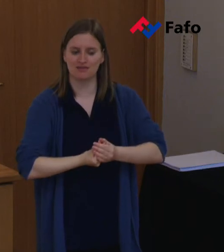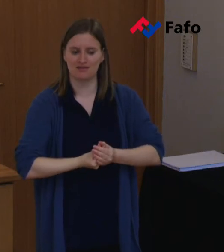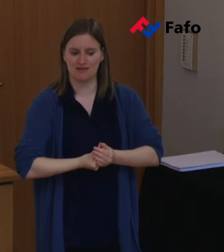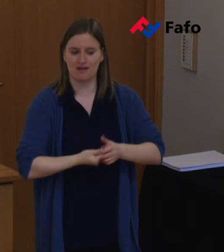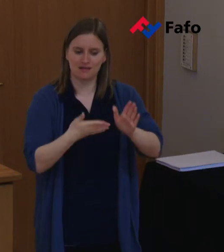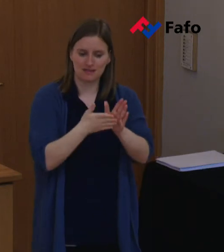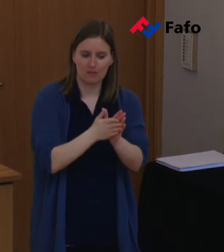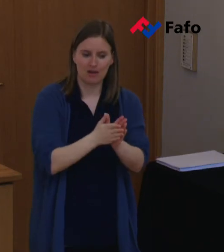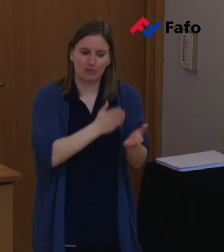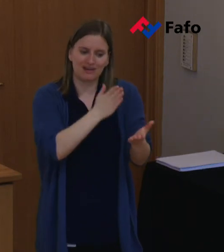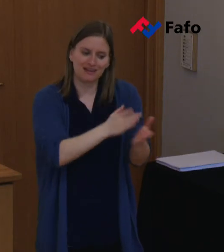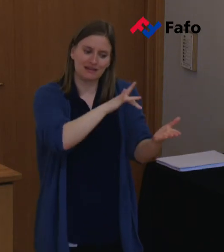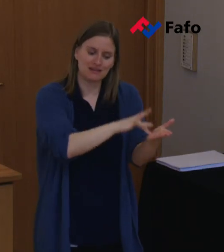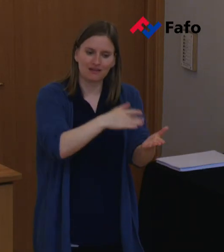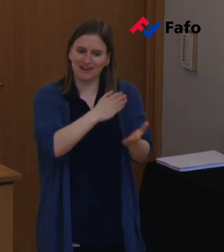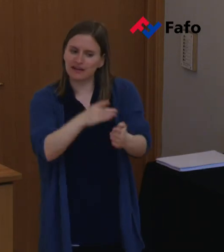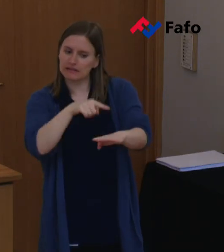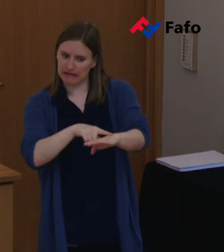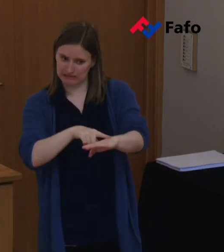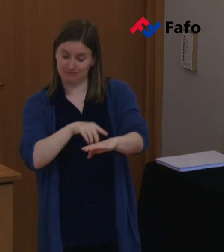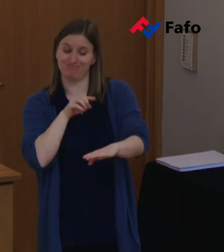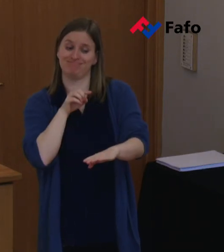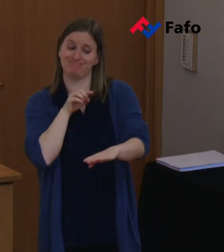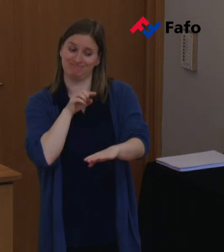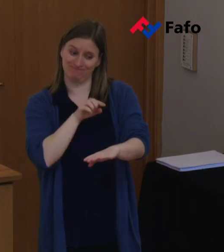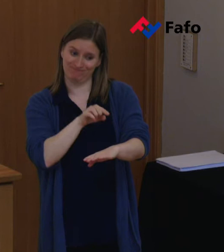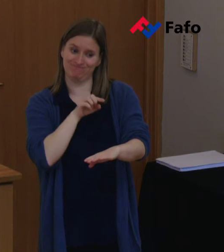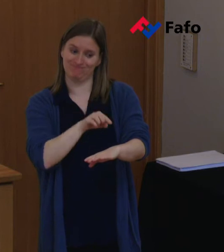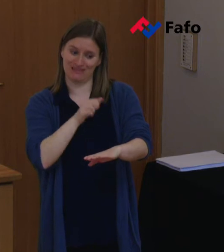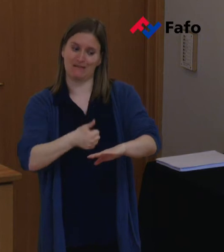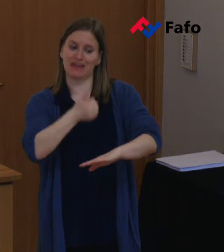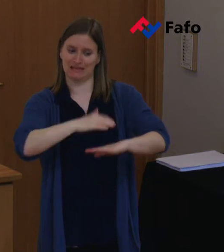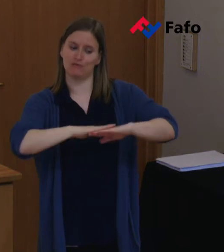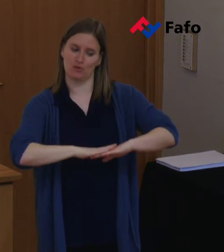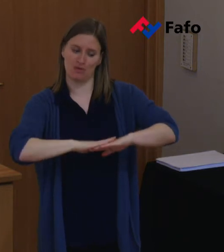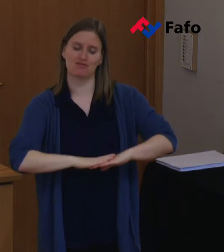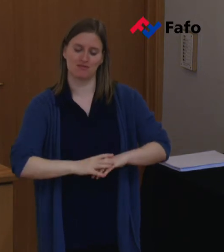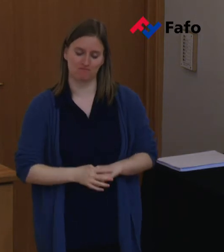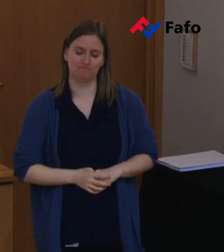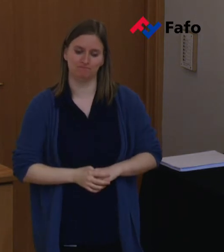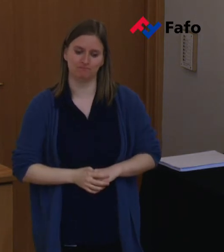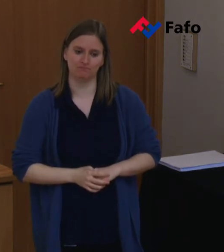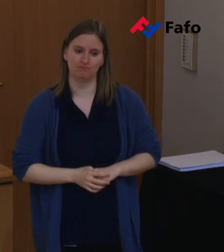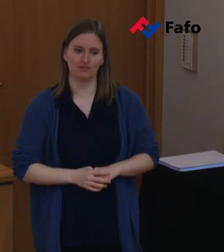på rett sted til rett tid, er jo et viktig fundament. Og tenkningen var jo selvsagt også